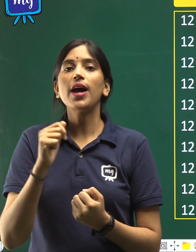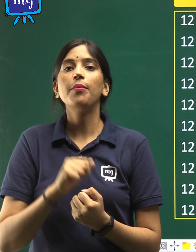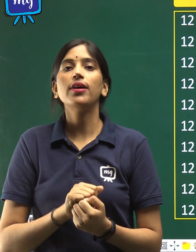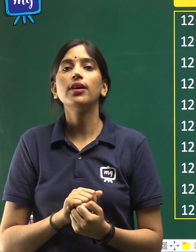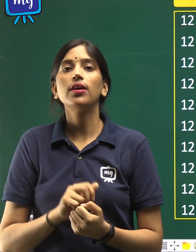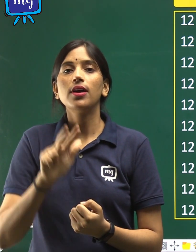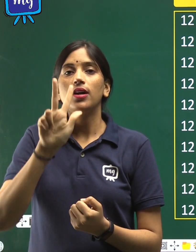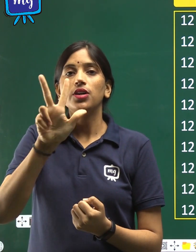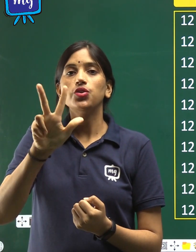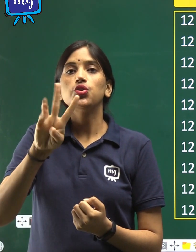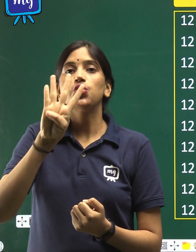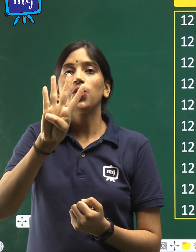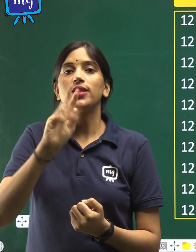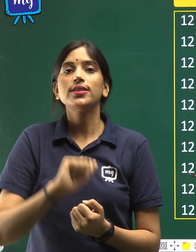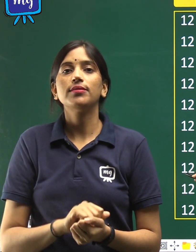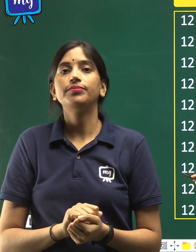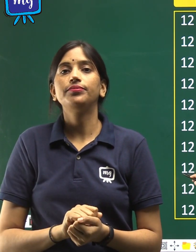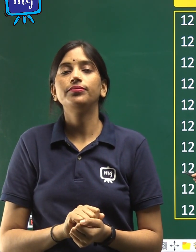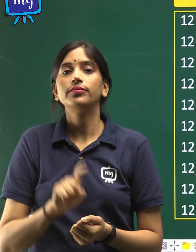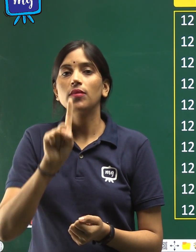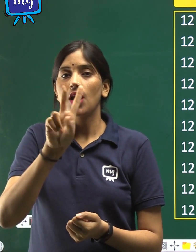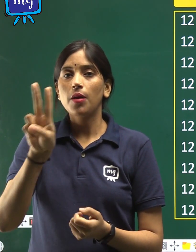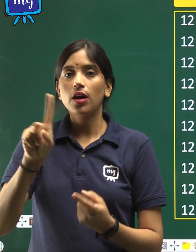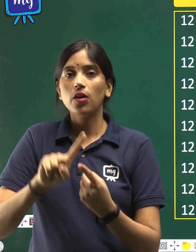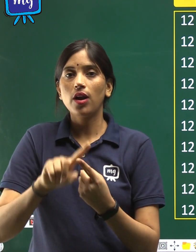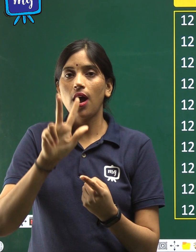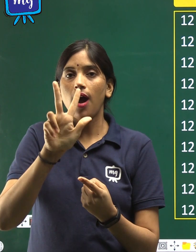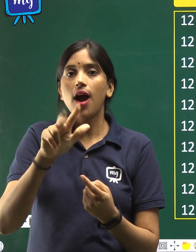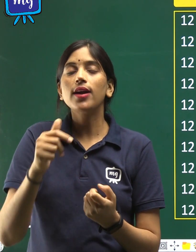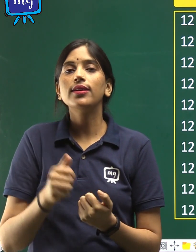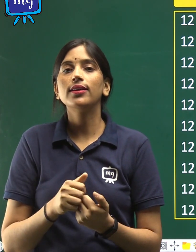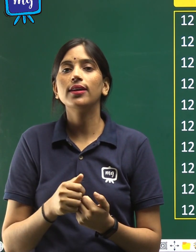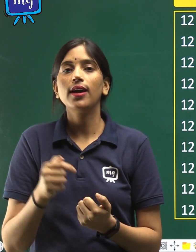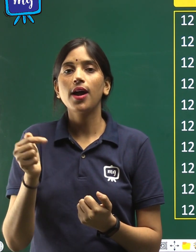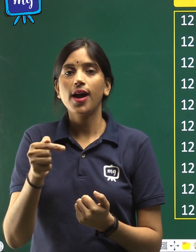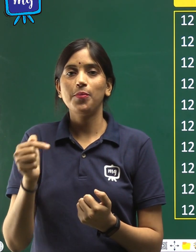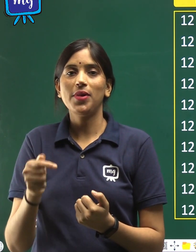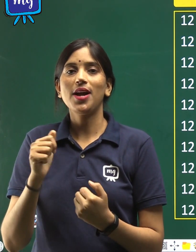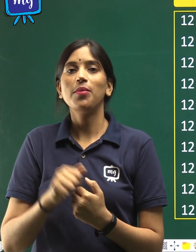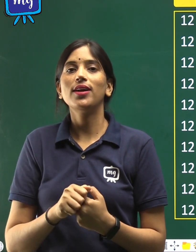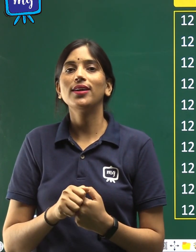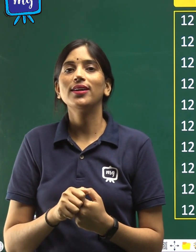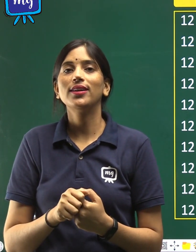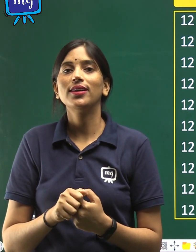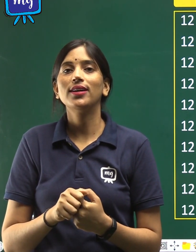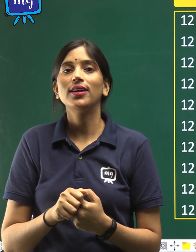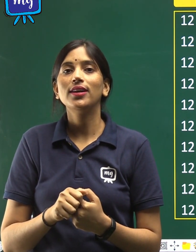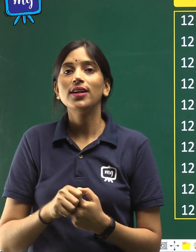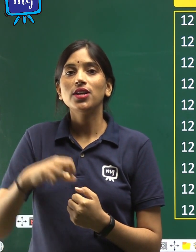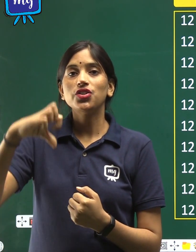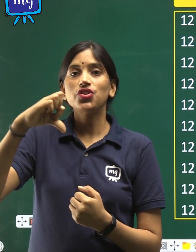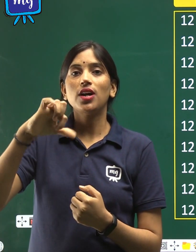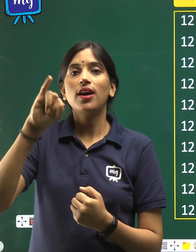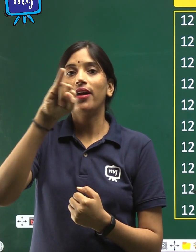बराबर 84। 12 गुणा 8 बराबर